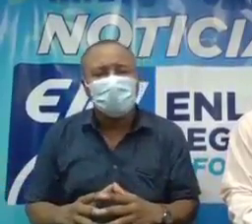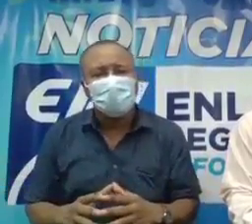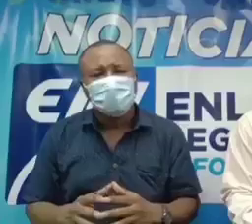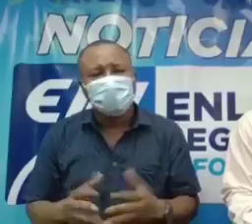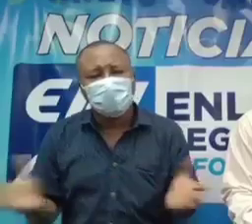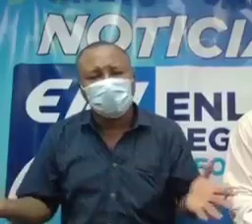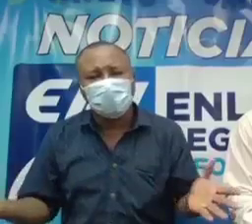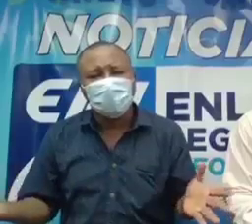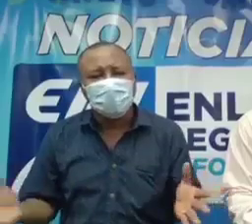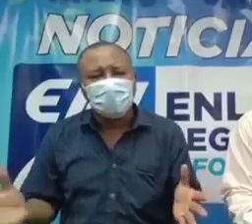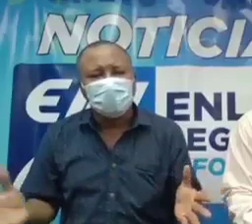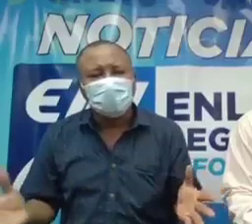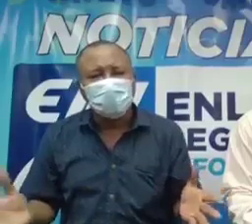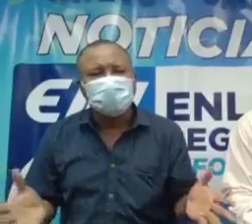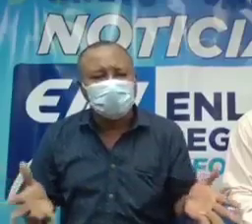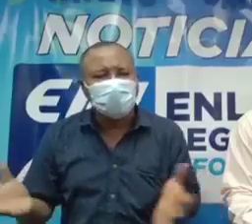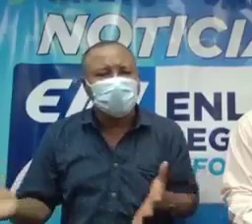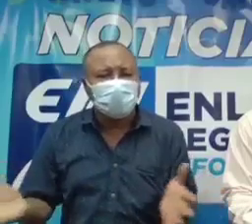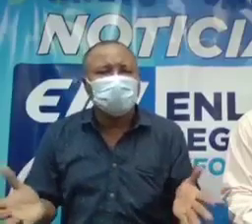circunstancias